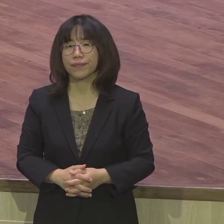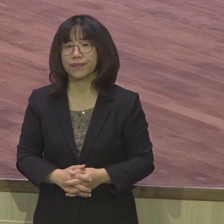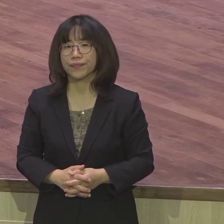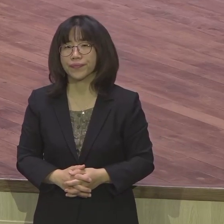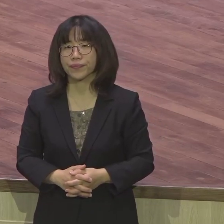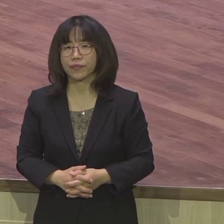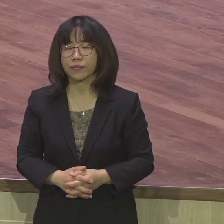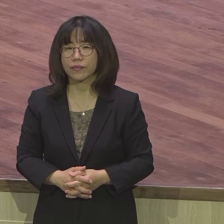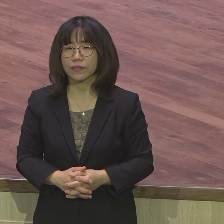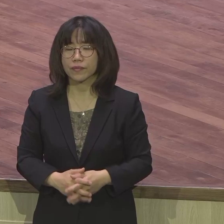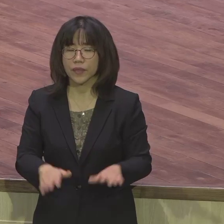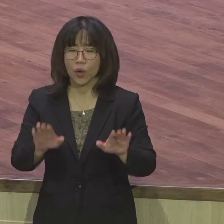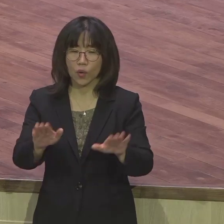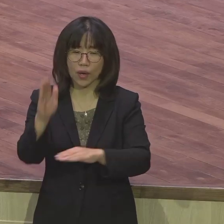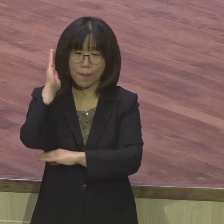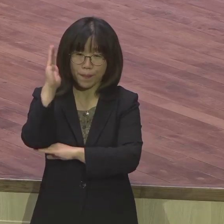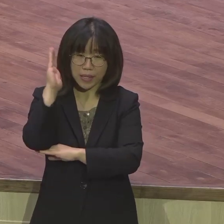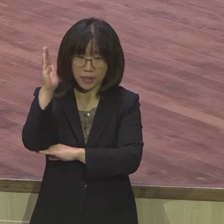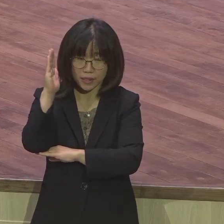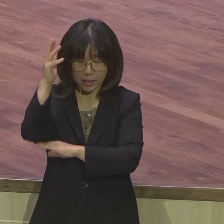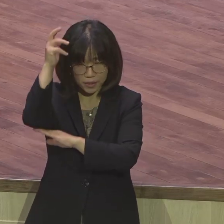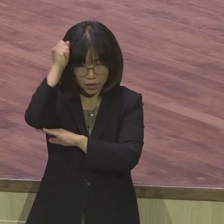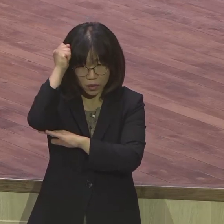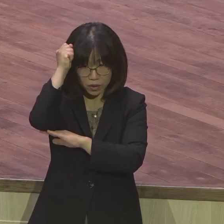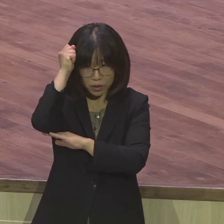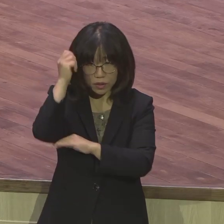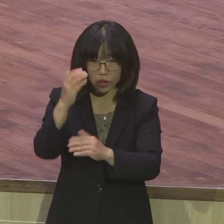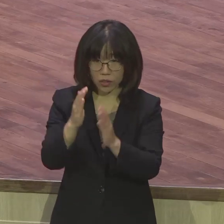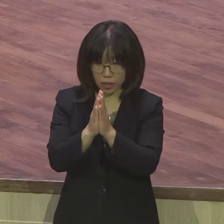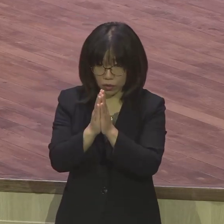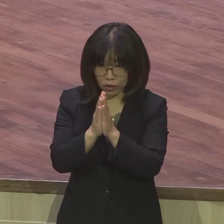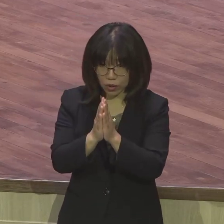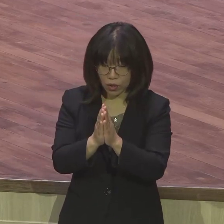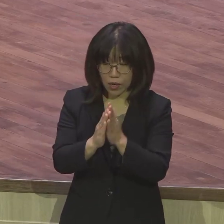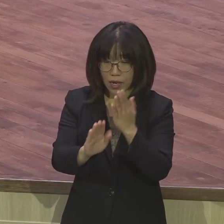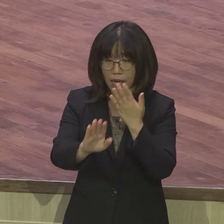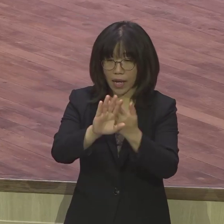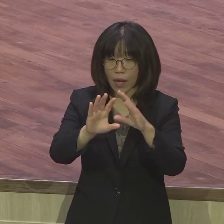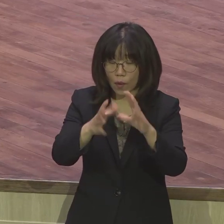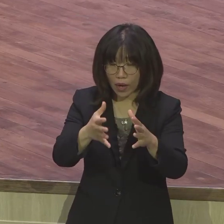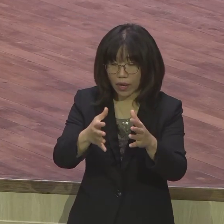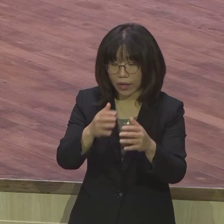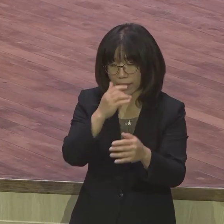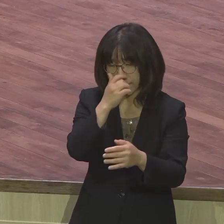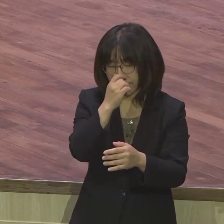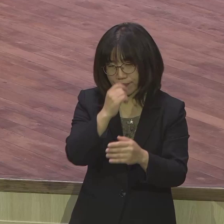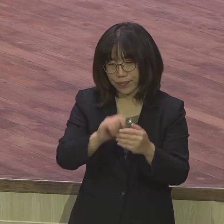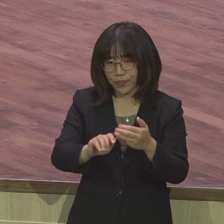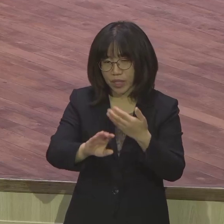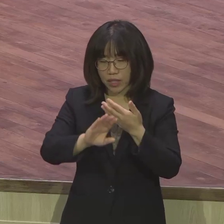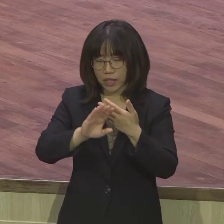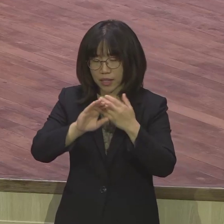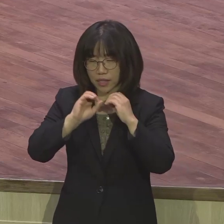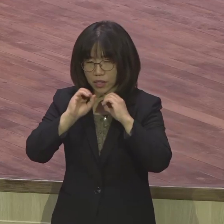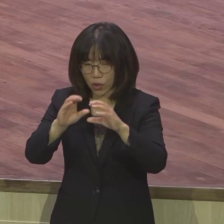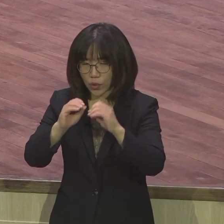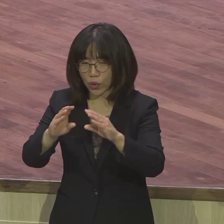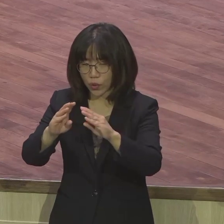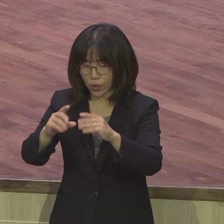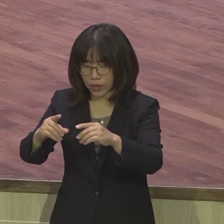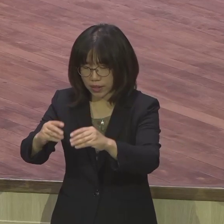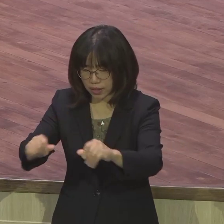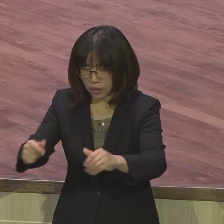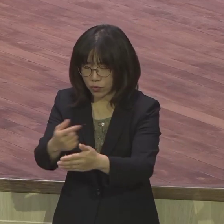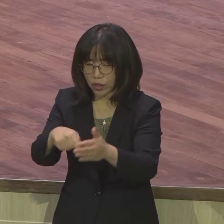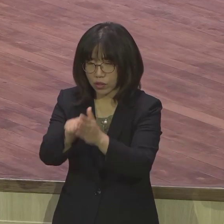아, 두 가지 오늘 말씀 기억하면서 우리 기도하시고 또 해외 선교지를 위해서 우리 좀 기도하겠습니다. 기도 제목은